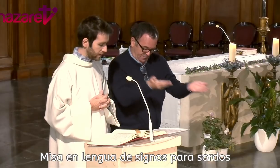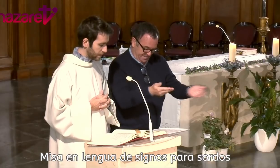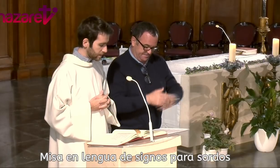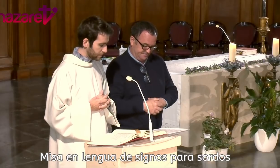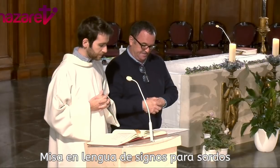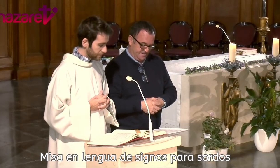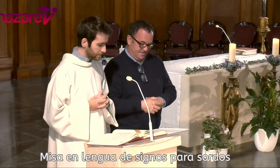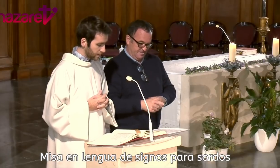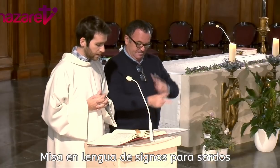ofrendas.